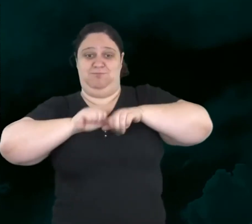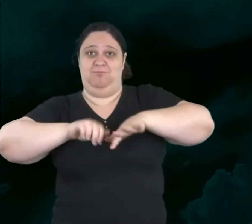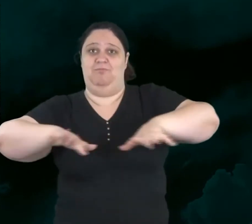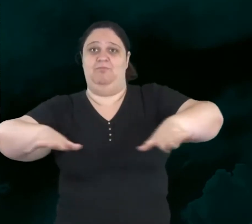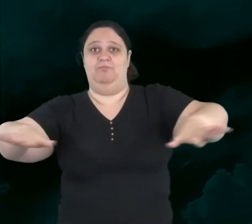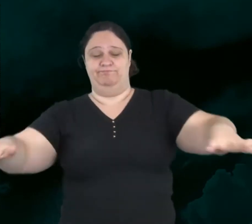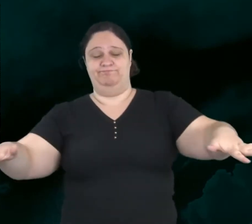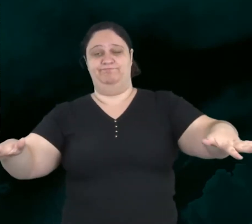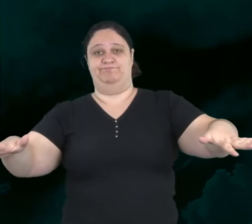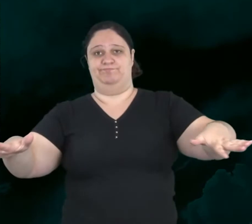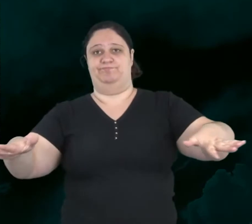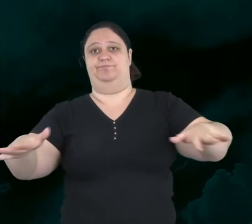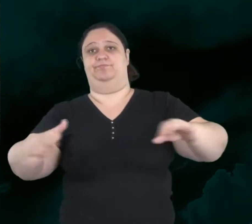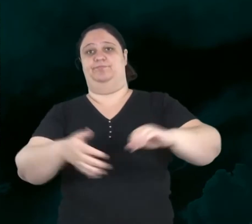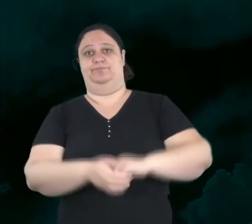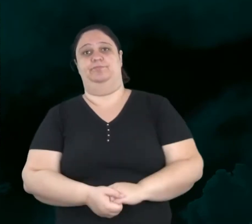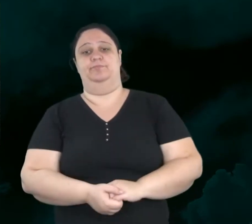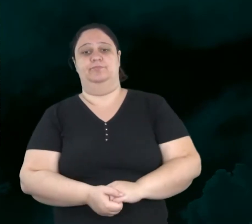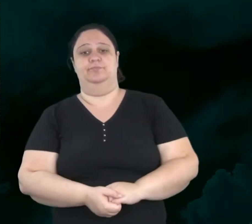e